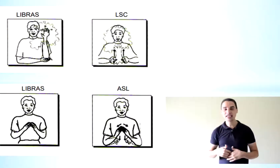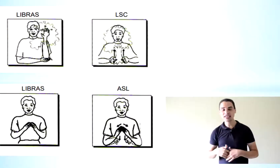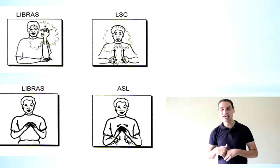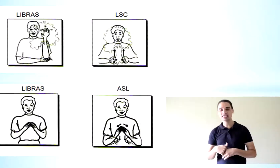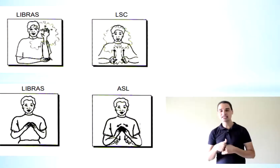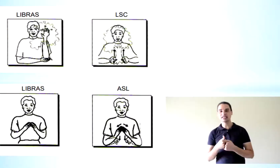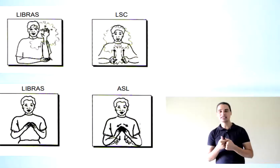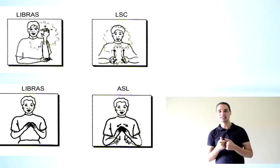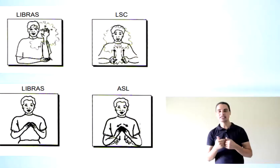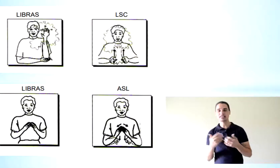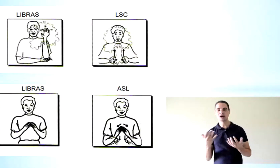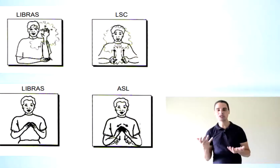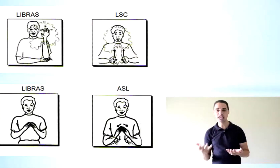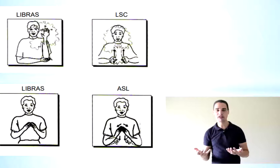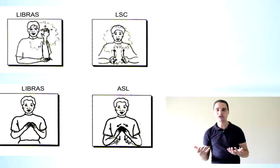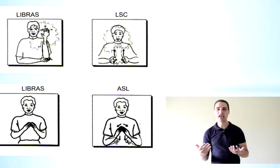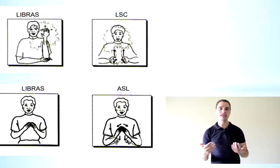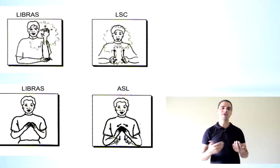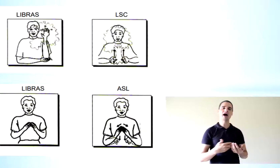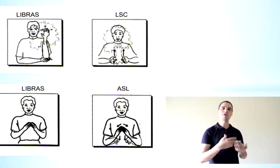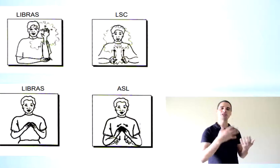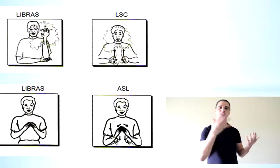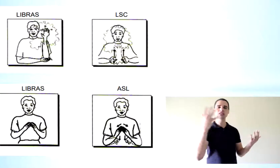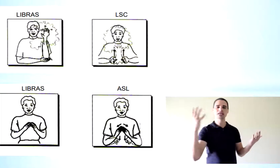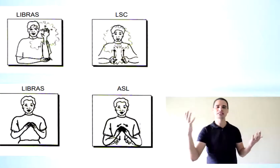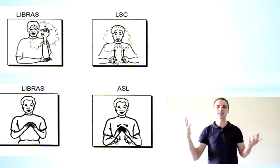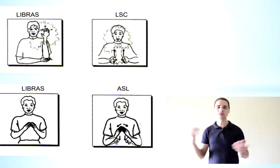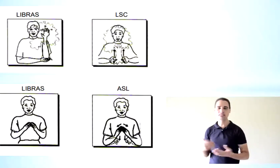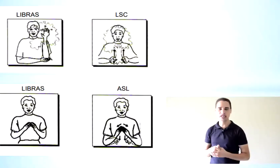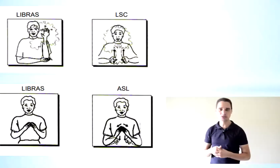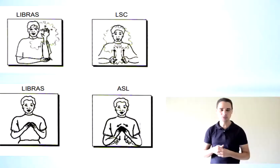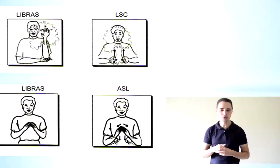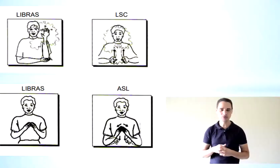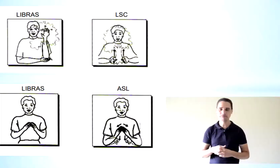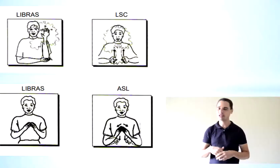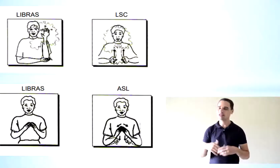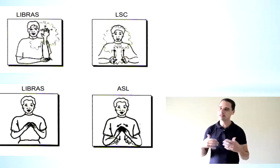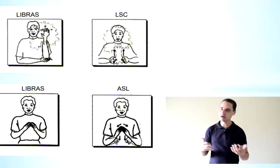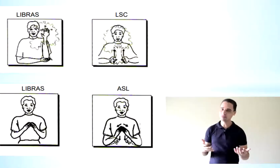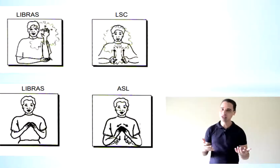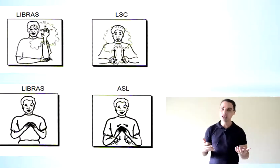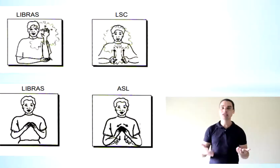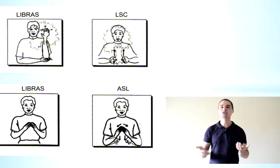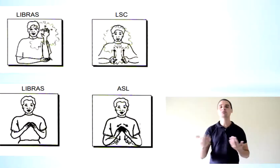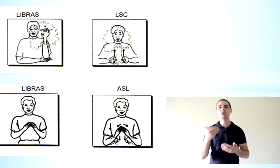que esse sinal de árvore é igual em todas as línguas de sinais do mundo? Não. E isso mostra